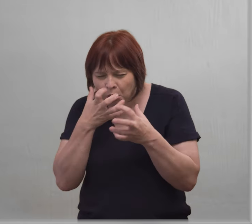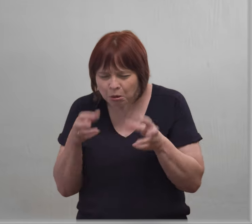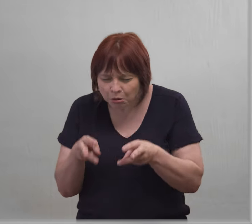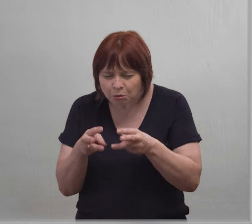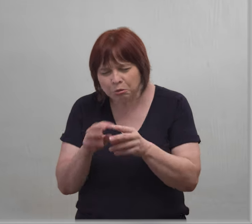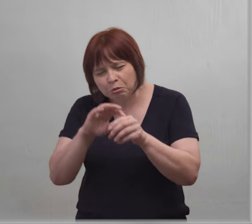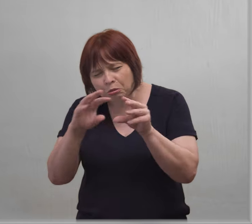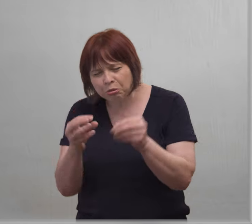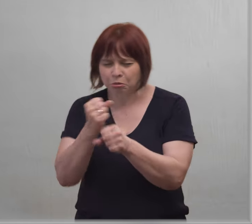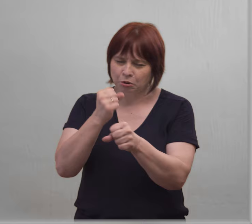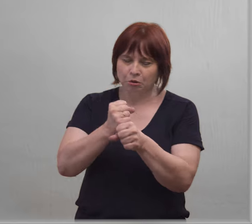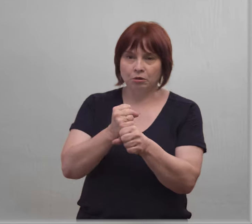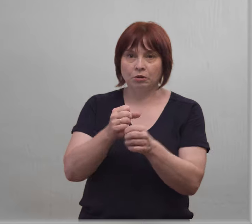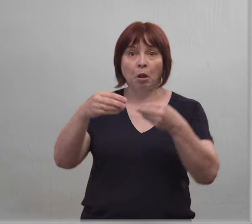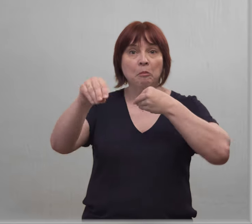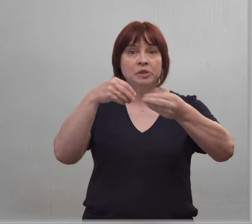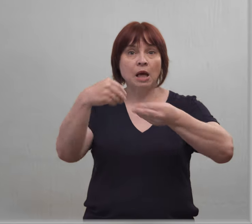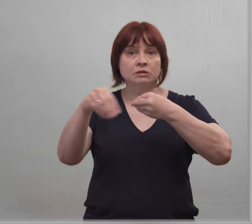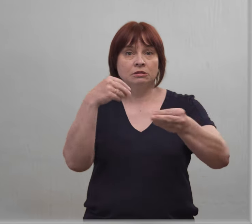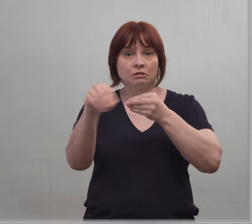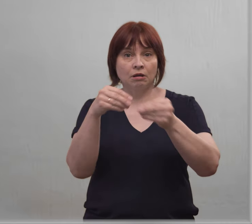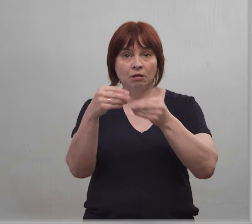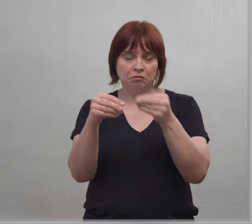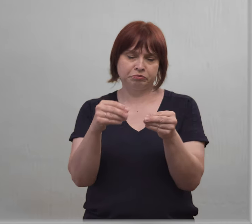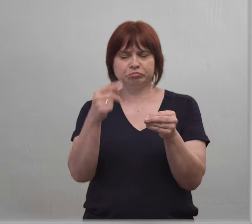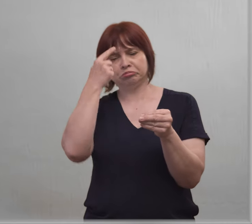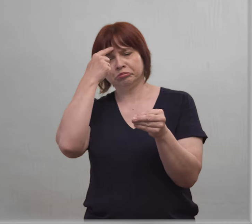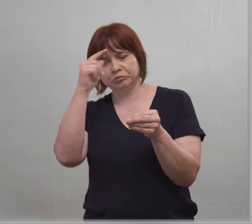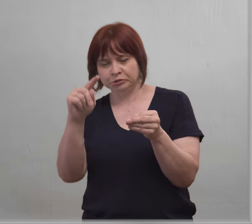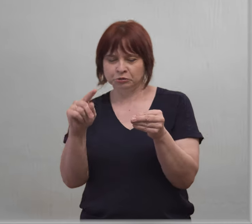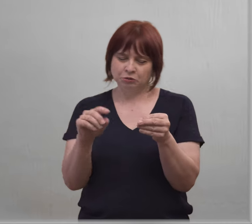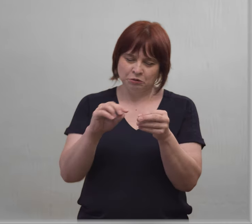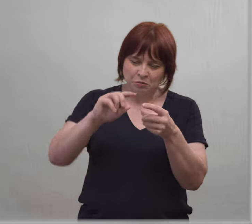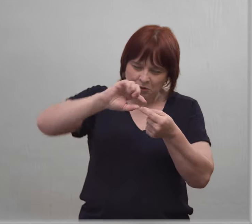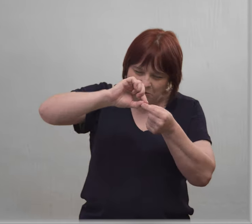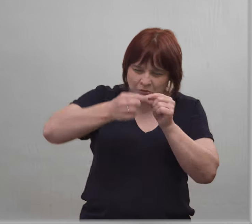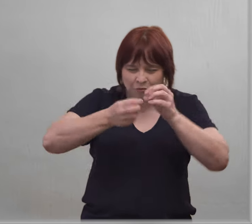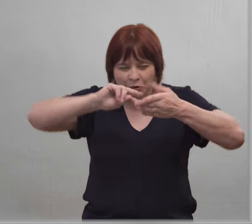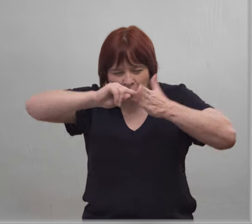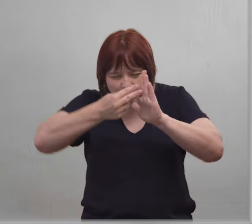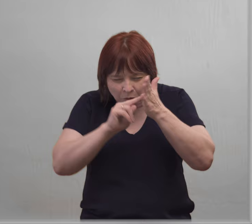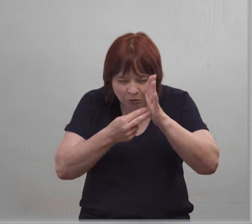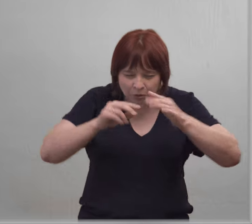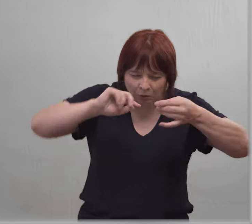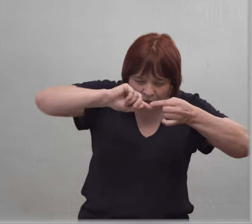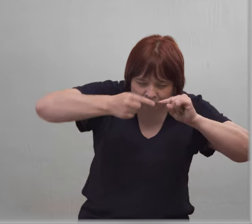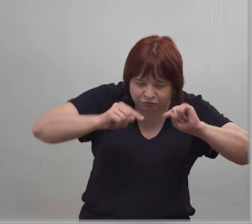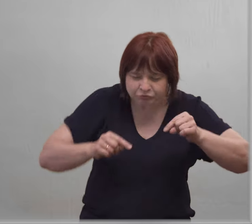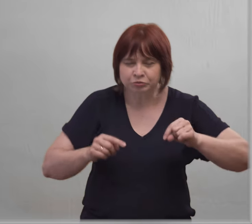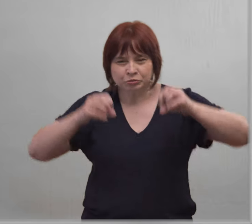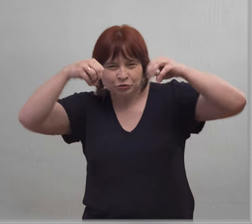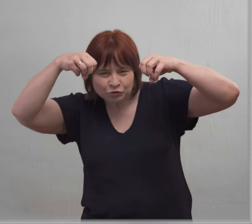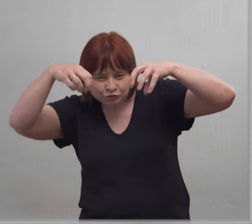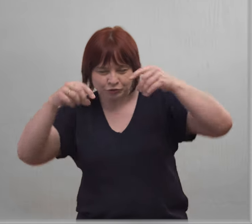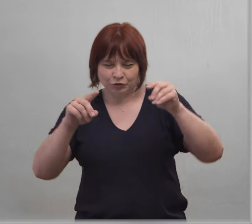от Бога, хотя внутри нас заложено генетическое желание творить, но мы не творим ничего из ничего.